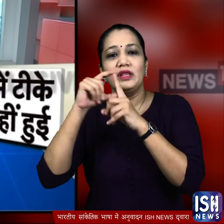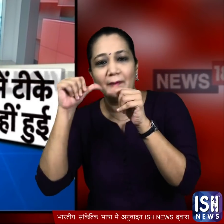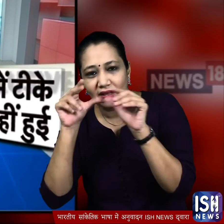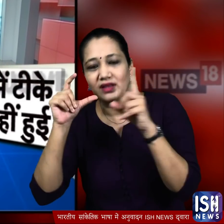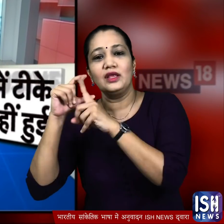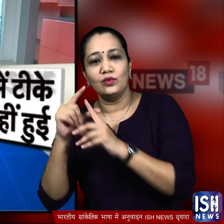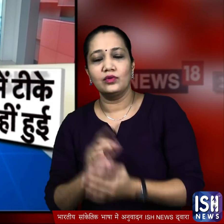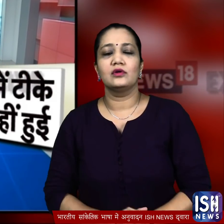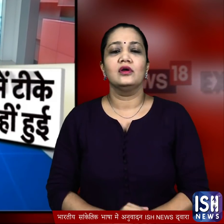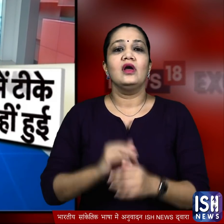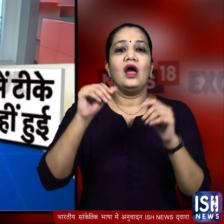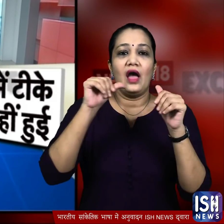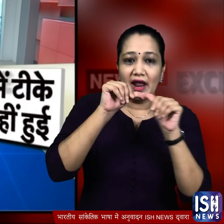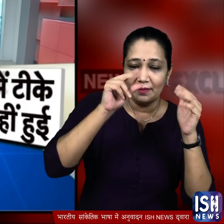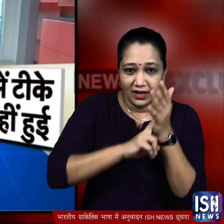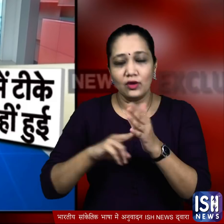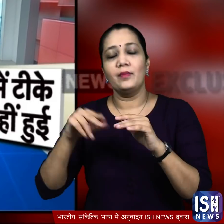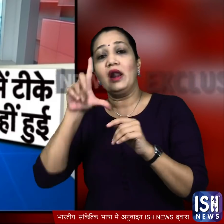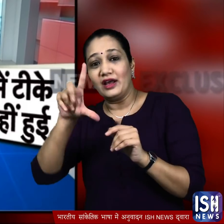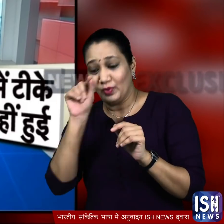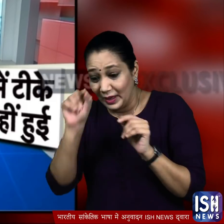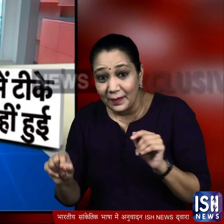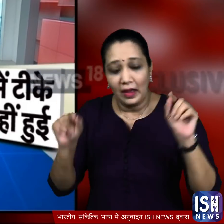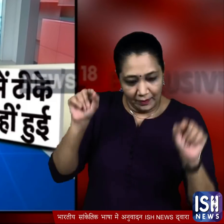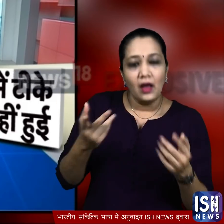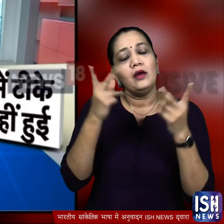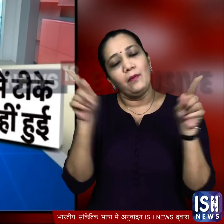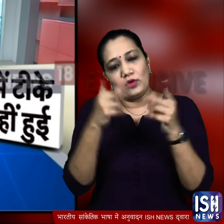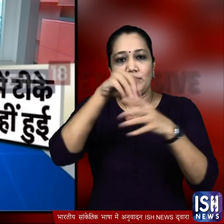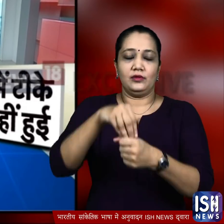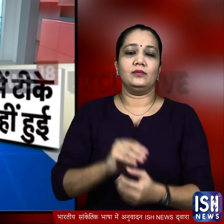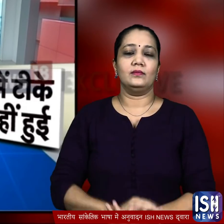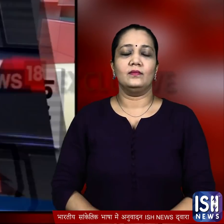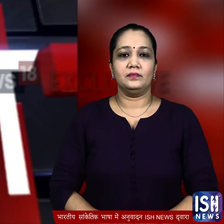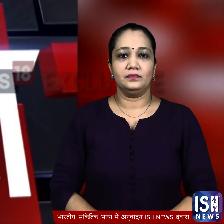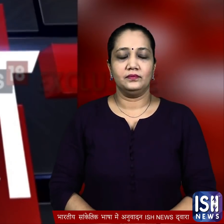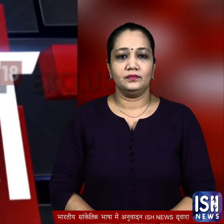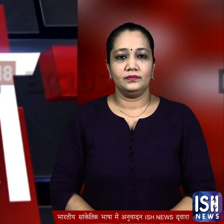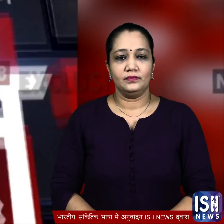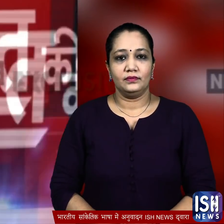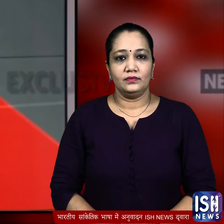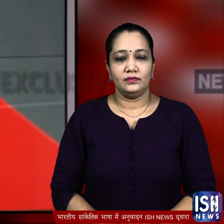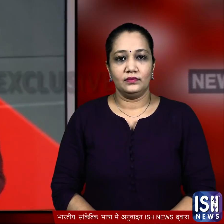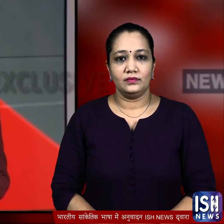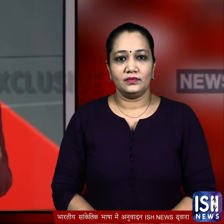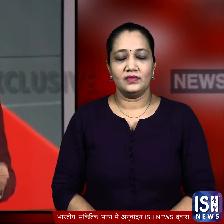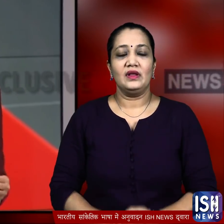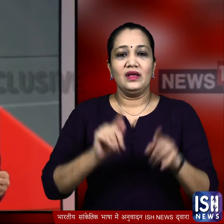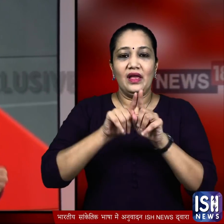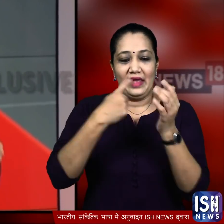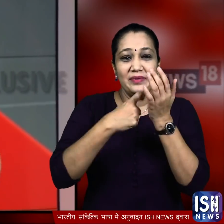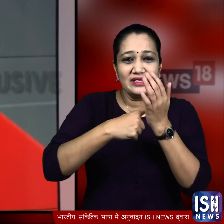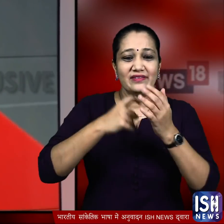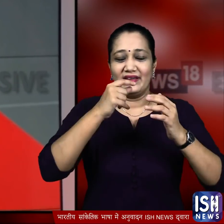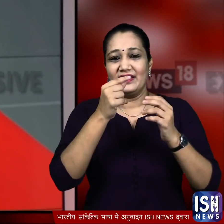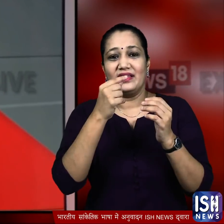गोवा, दमन और दीव, अंडमान और निकोबार के साथ लक्षद्वीप भी शामिल है। रेमडेसिविर दवा बनाने